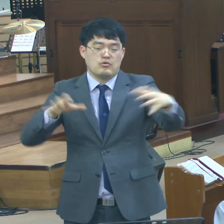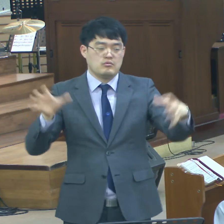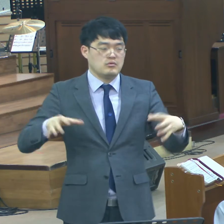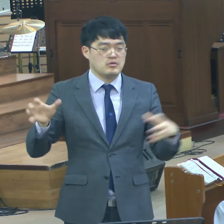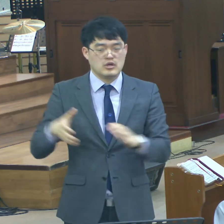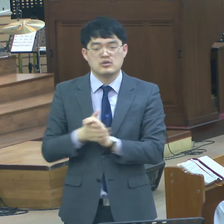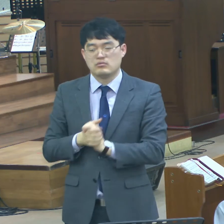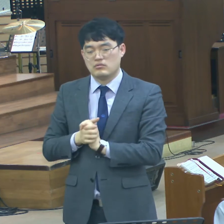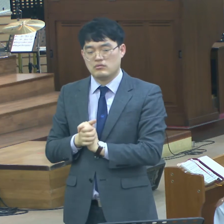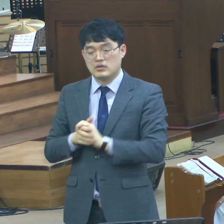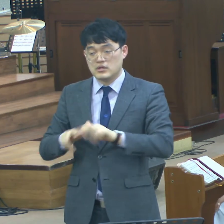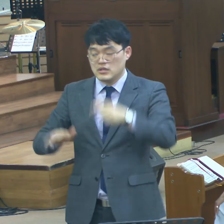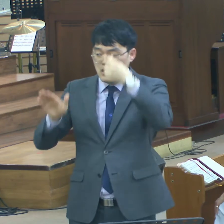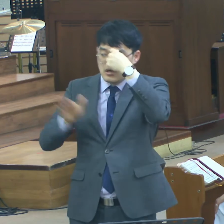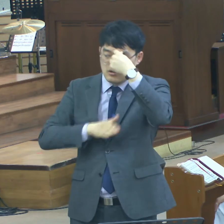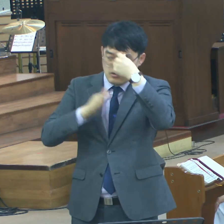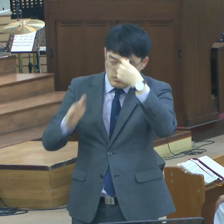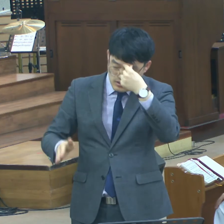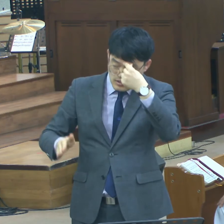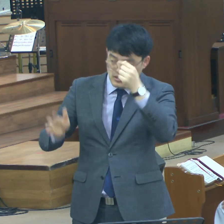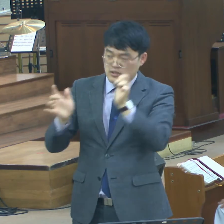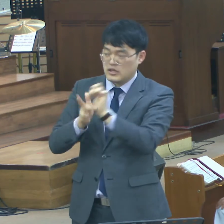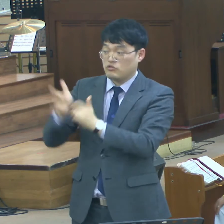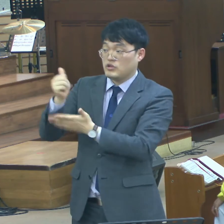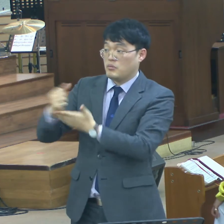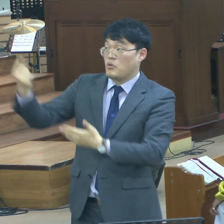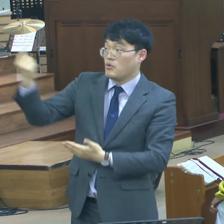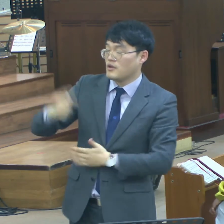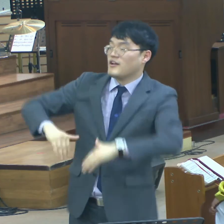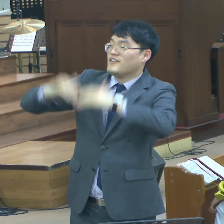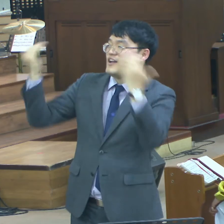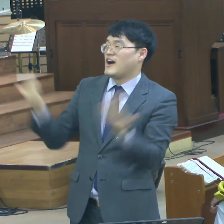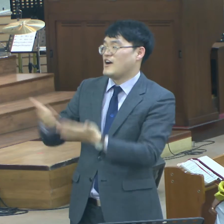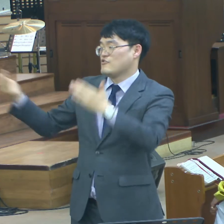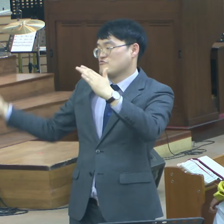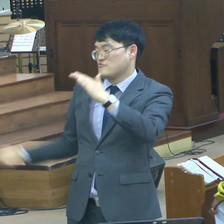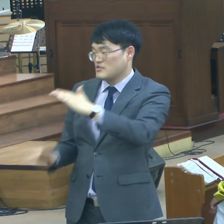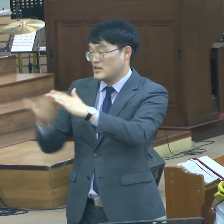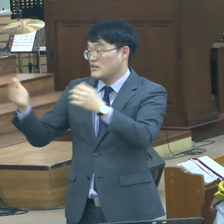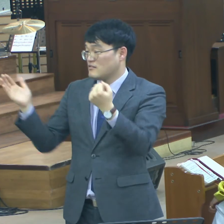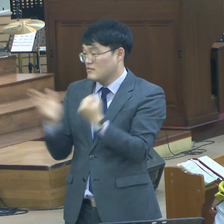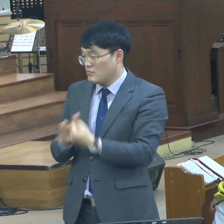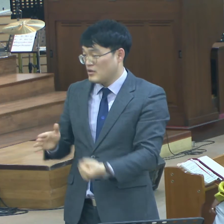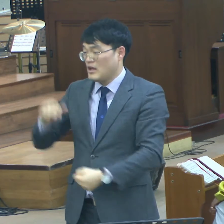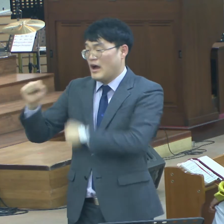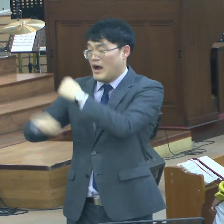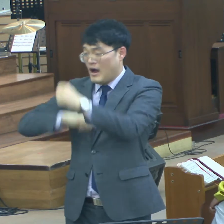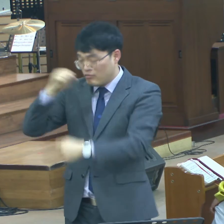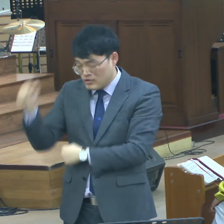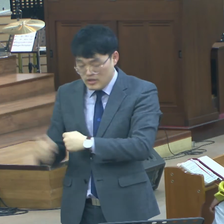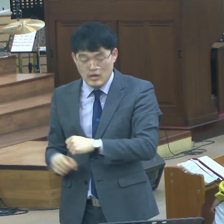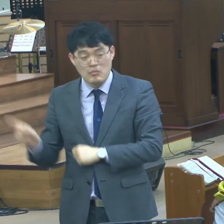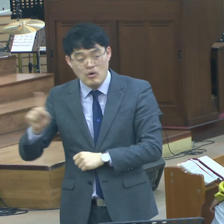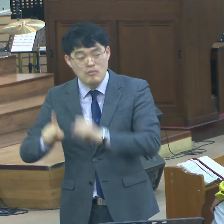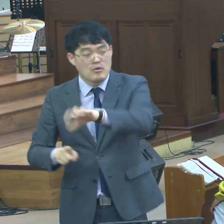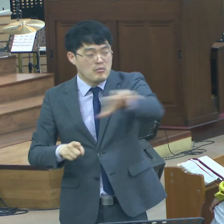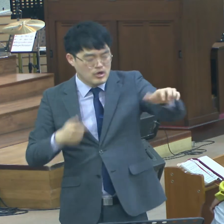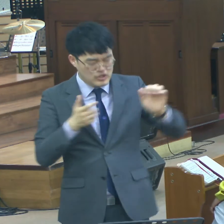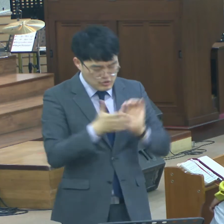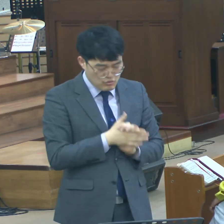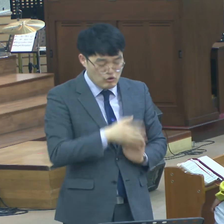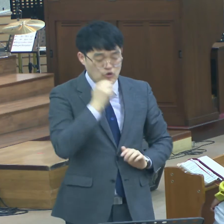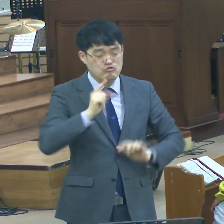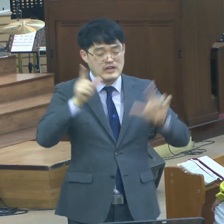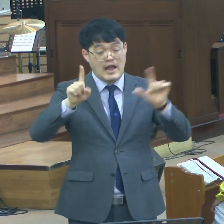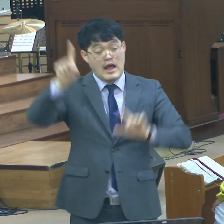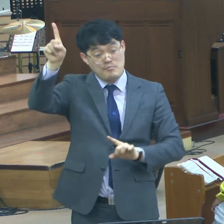성도들이 이제는 예수님이 오셔서 모든 것이 성취되었으니까 아무 데서나 기도하면 되고 주일날 한번 예배 나가주면 된다는 생각을 가지고